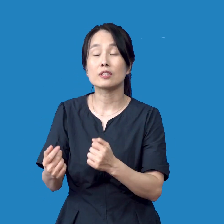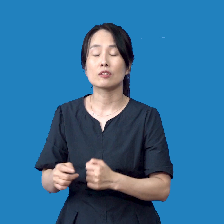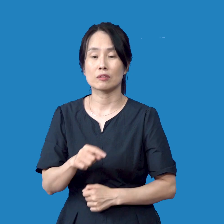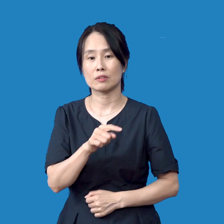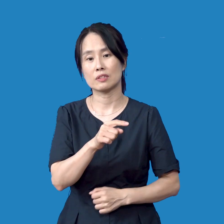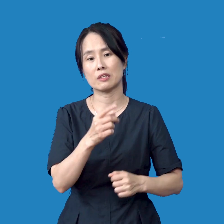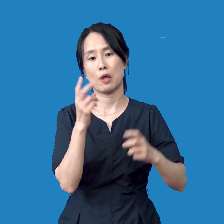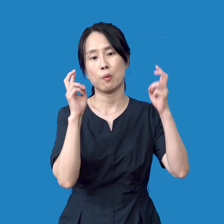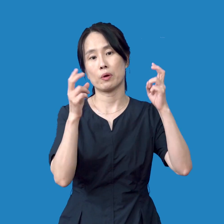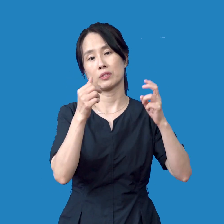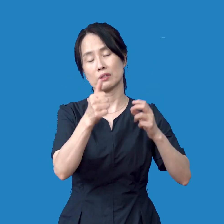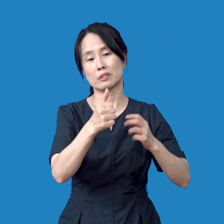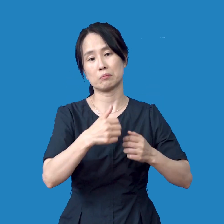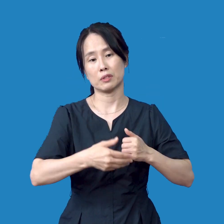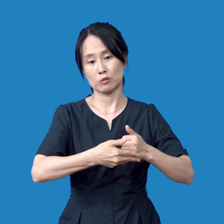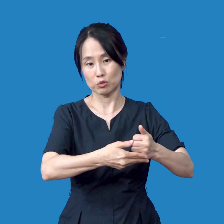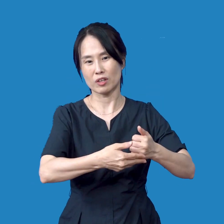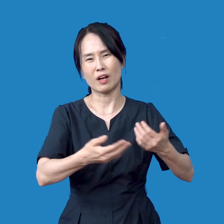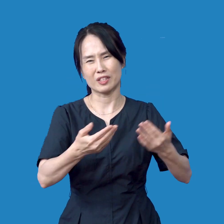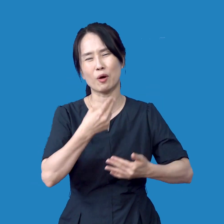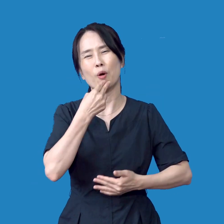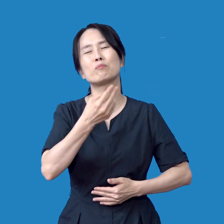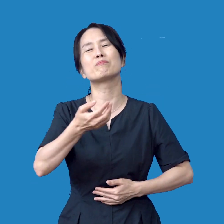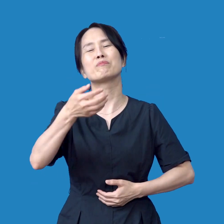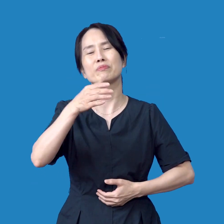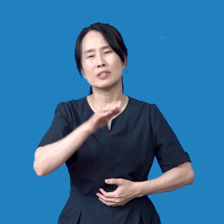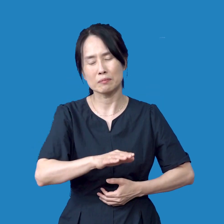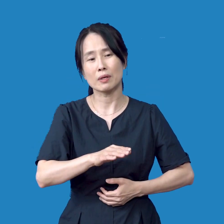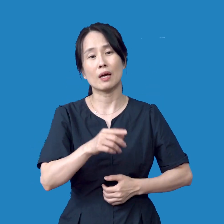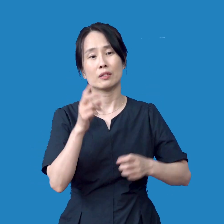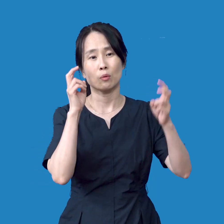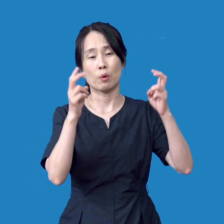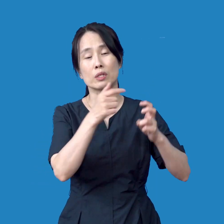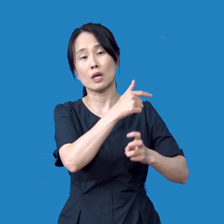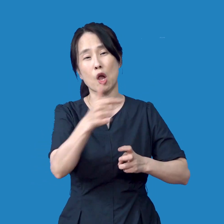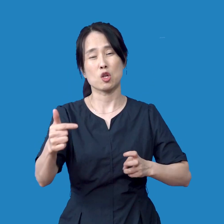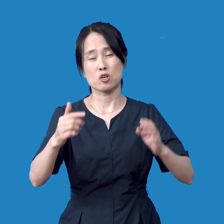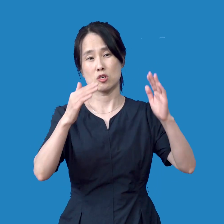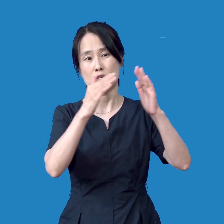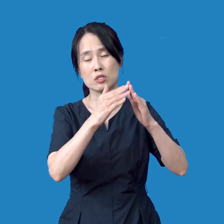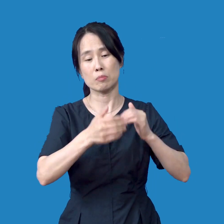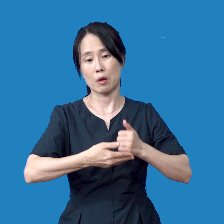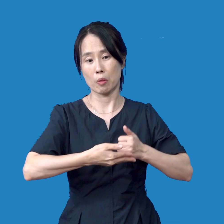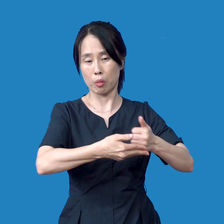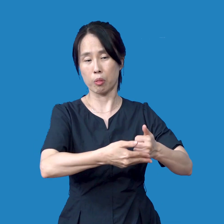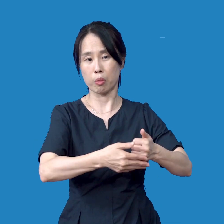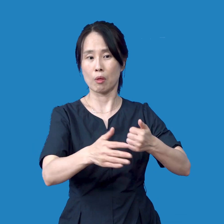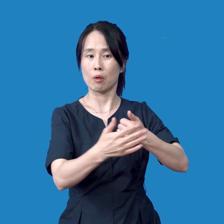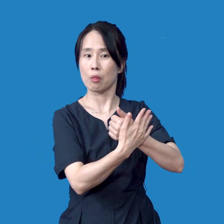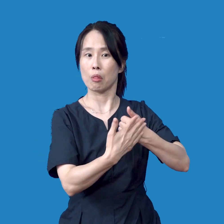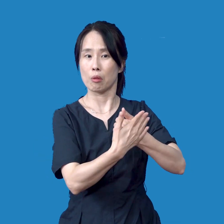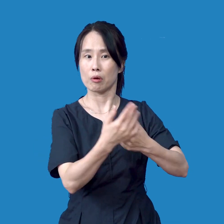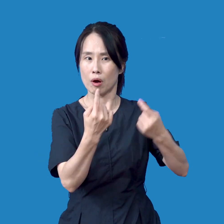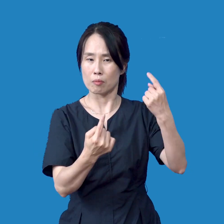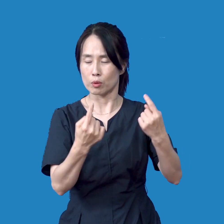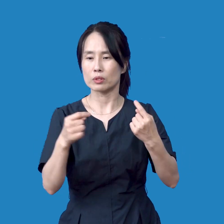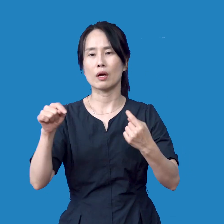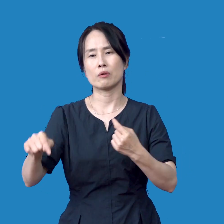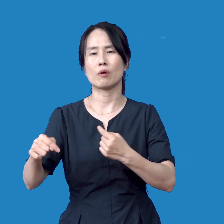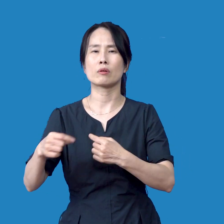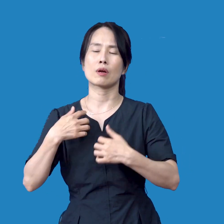사장님, 회장님이 저를 초청할 일도 없겠지만 그래도 그런 집에 가서 대접받는 것보다 훨씬 기쁘고 마음이